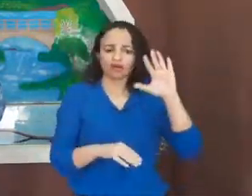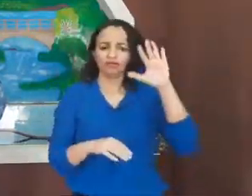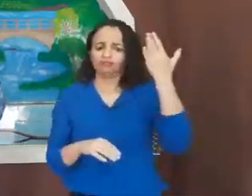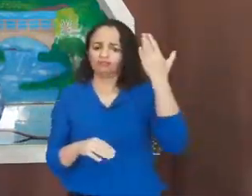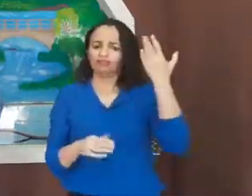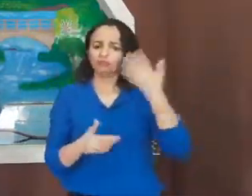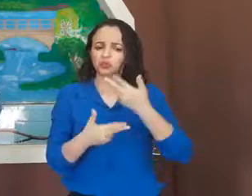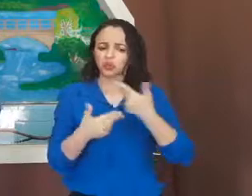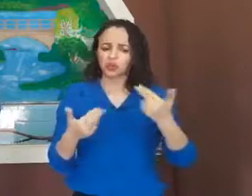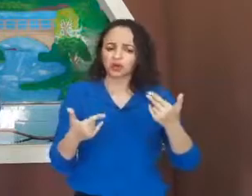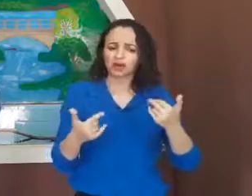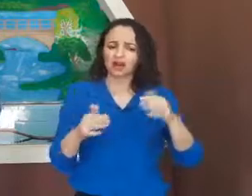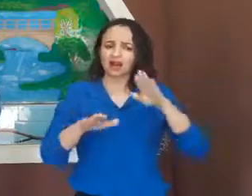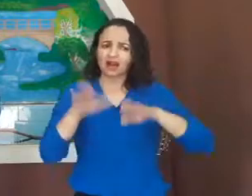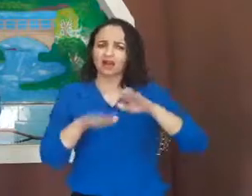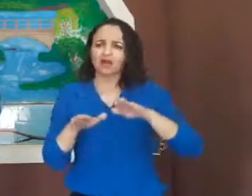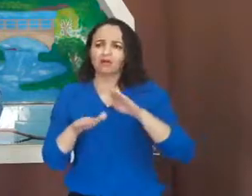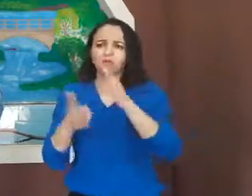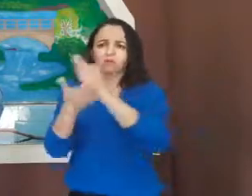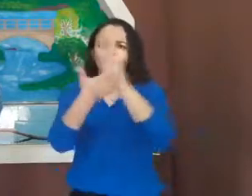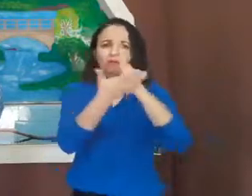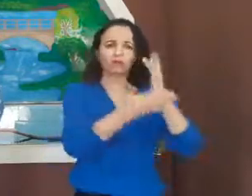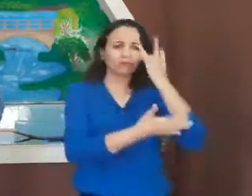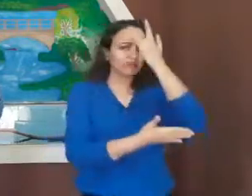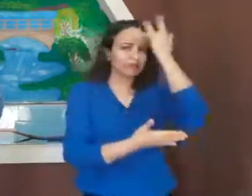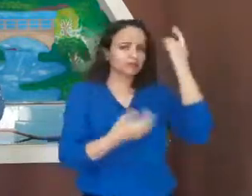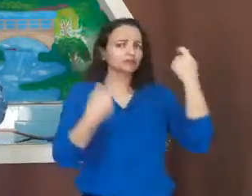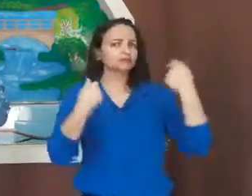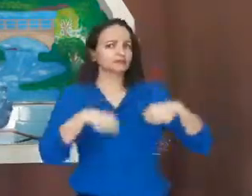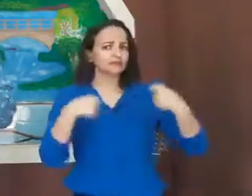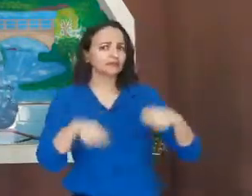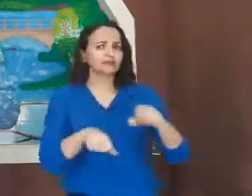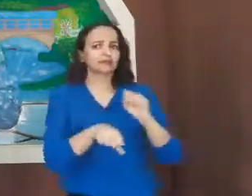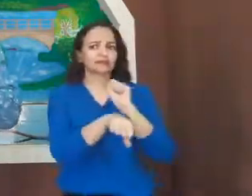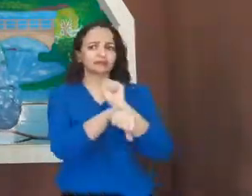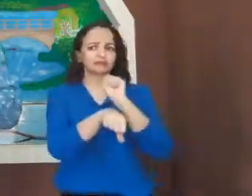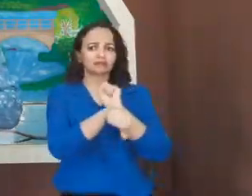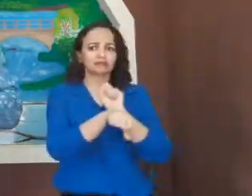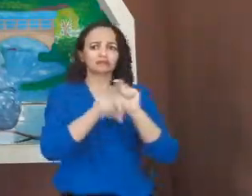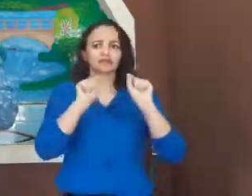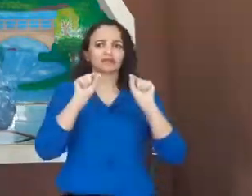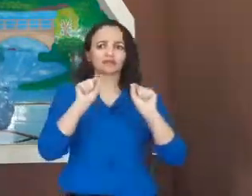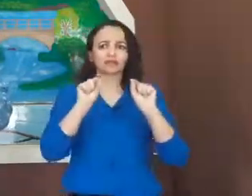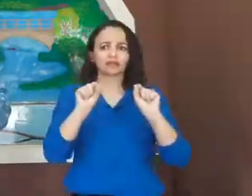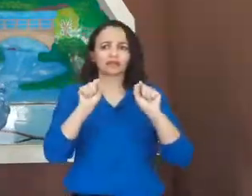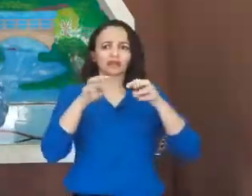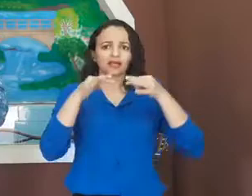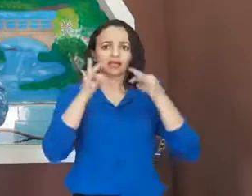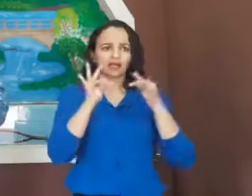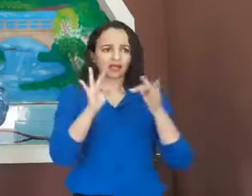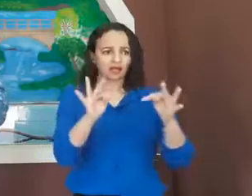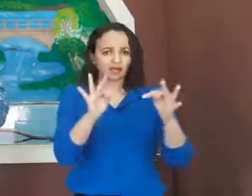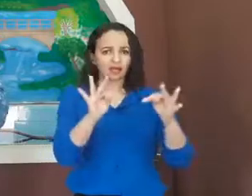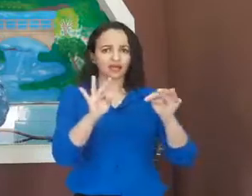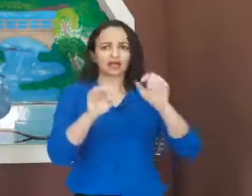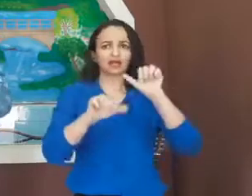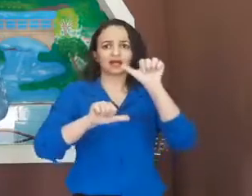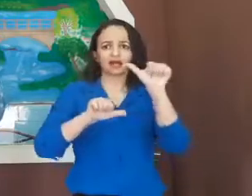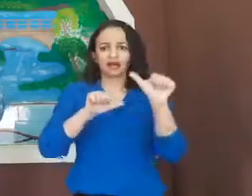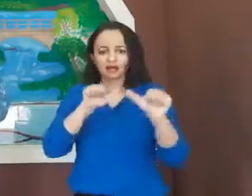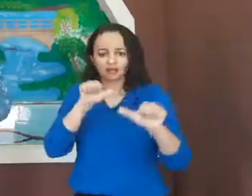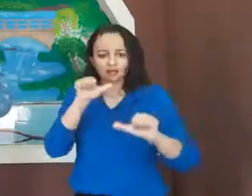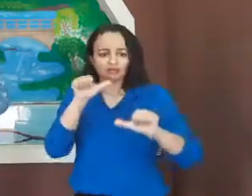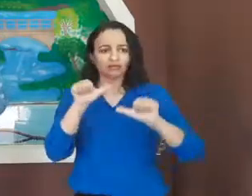algo que muitas pessoas teve que esperar, alguns irmãos aqui, por uma questão da tecnologia ter mudado